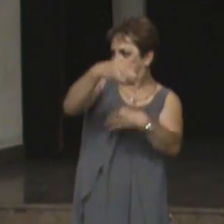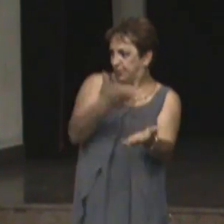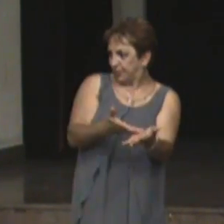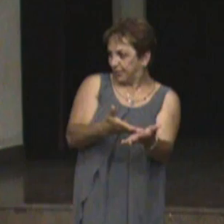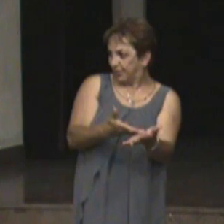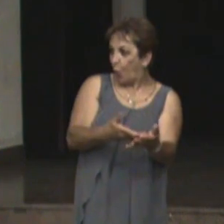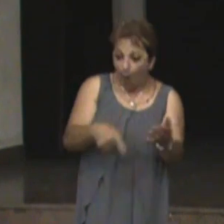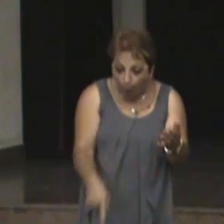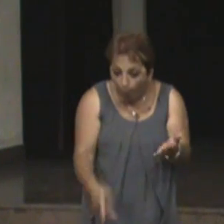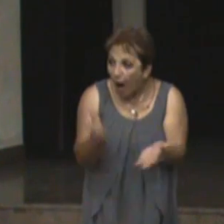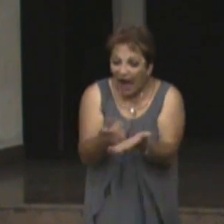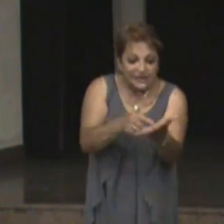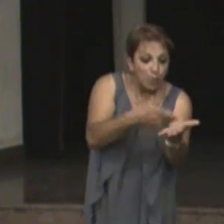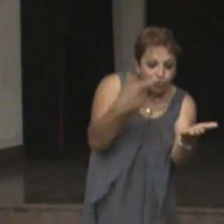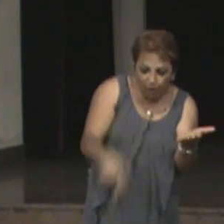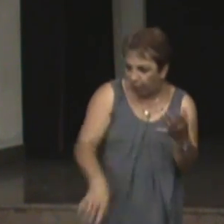է ամպերի։